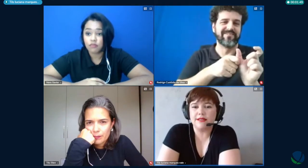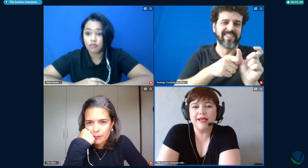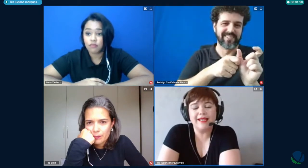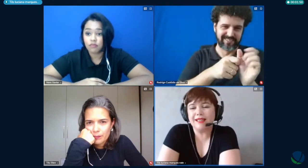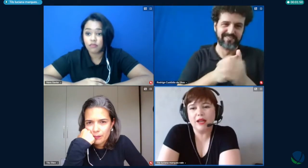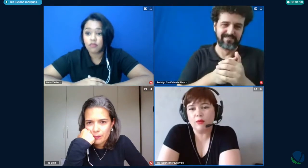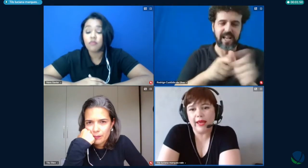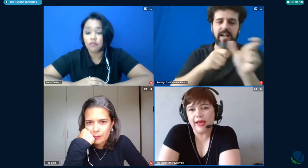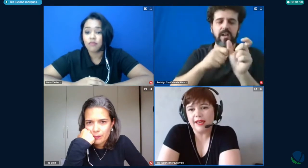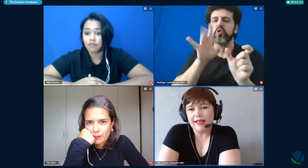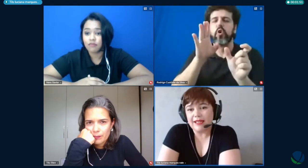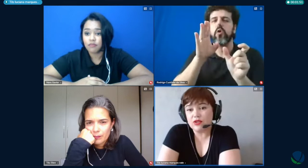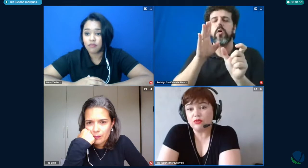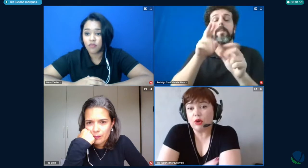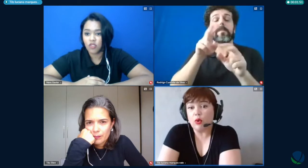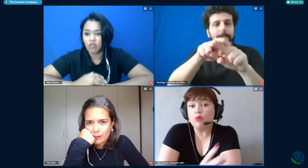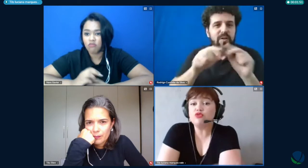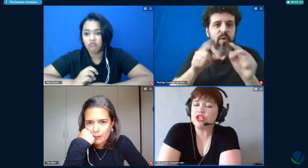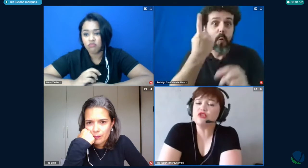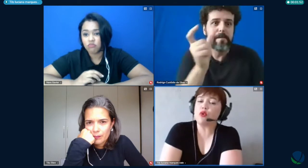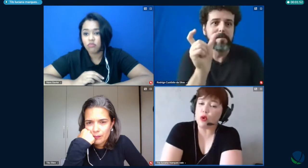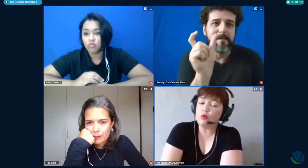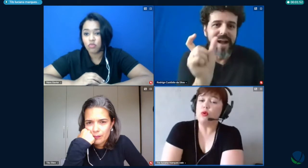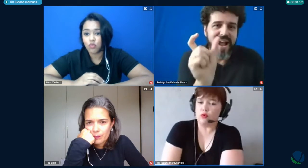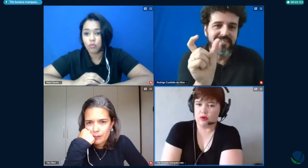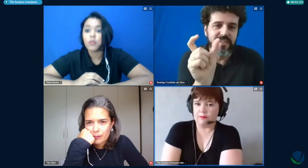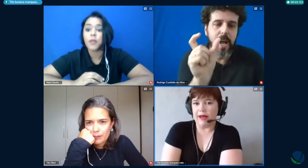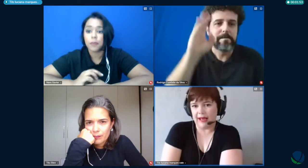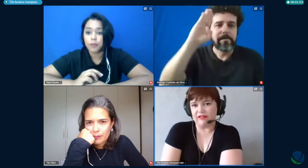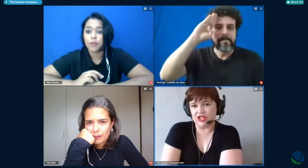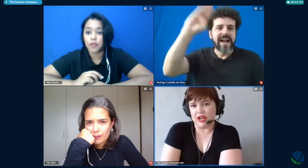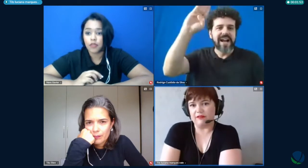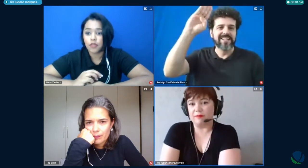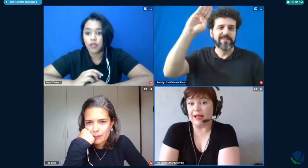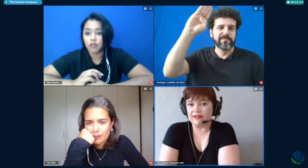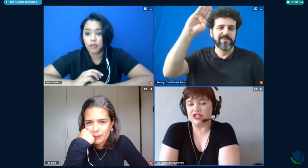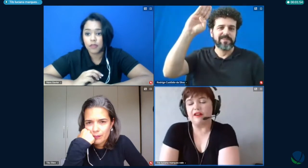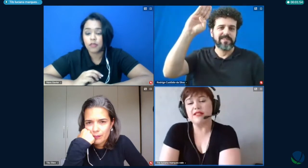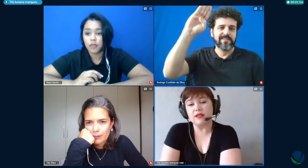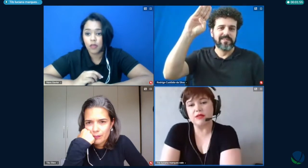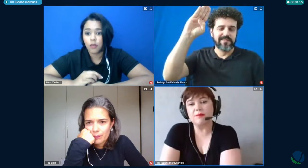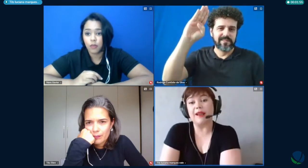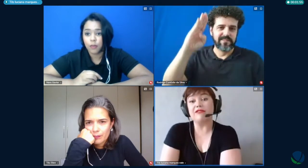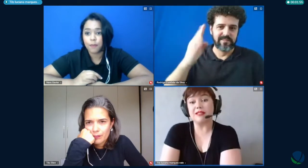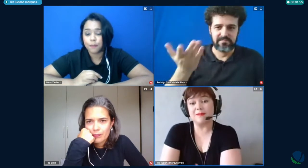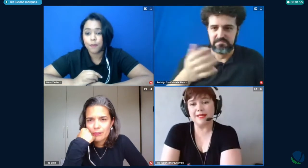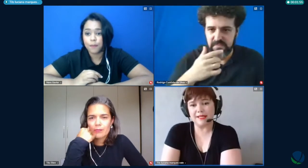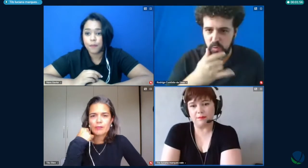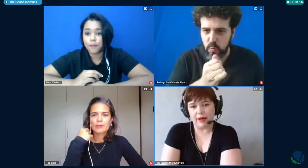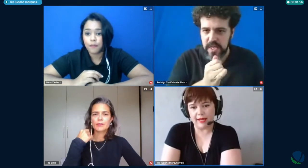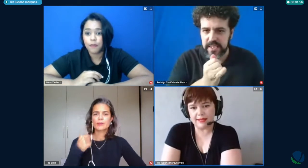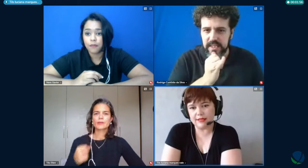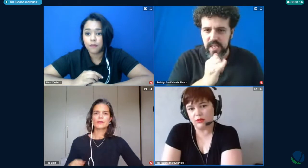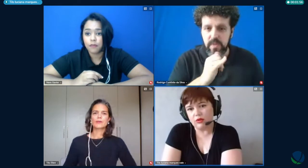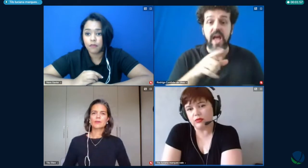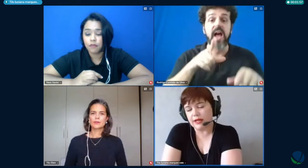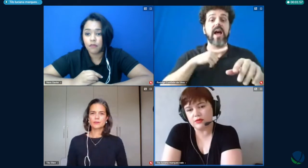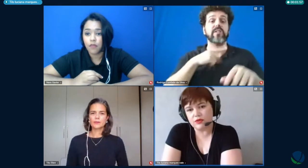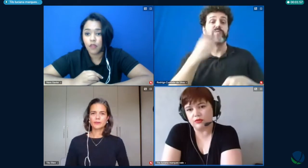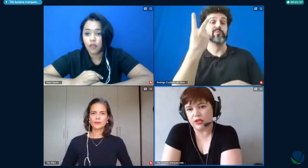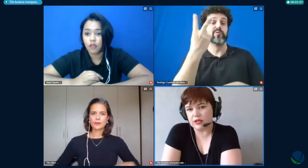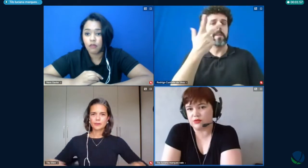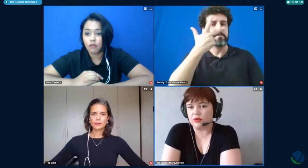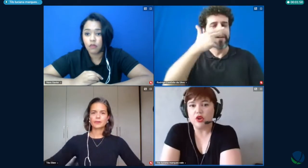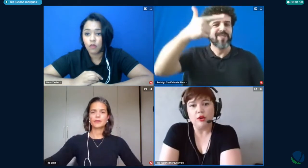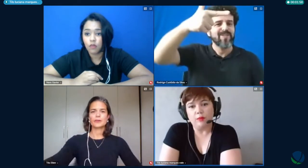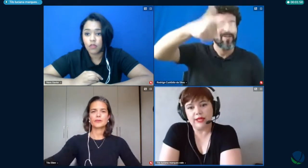muitas. E aí não é, isso não condiz com palavra-chave. Palavra-chave seriam as palavras principais que são encontradas